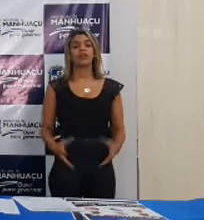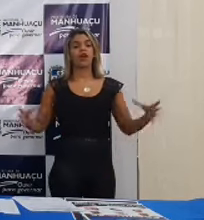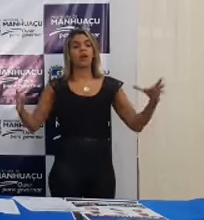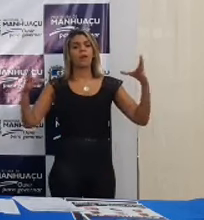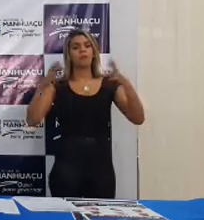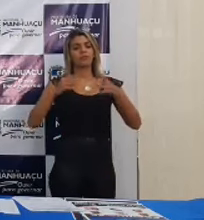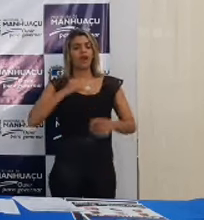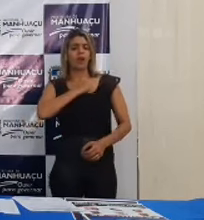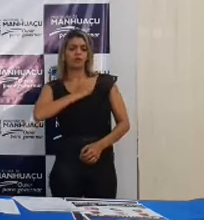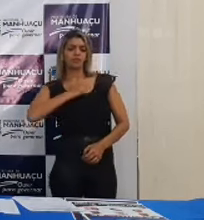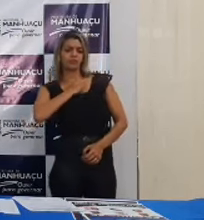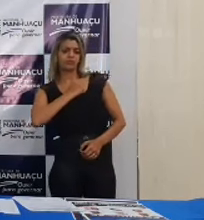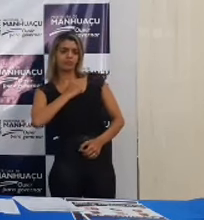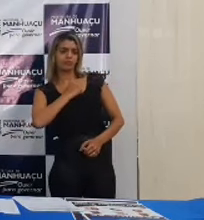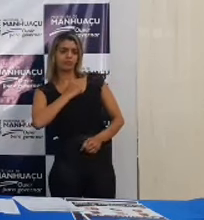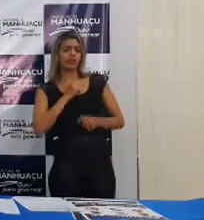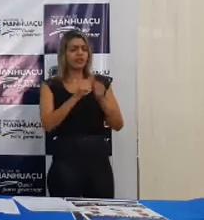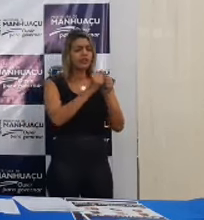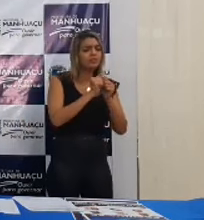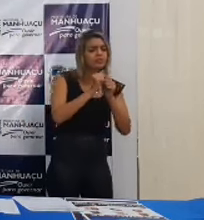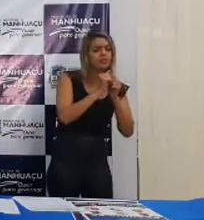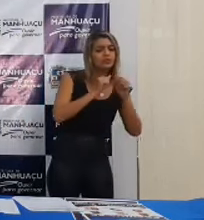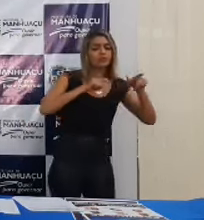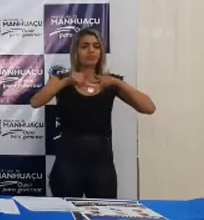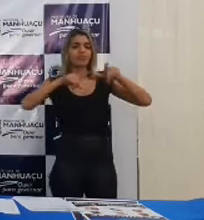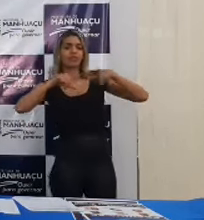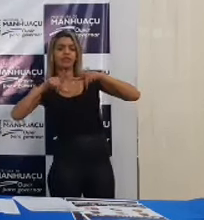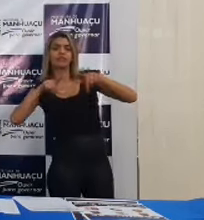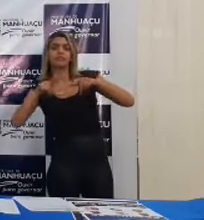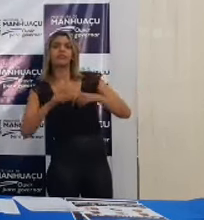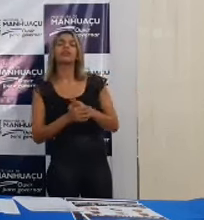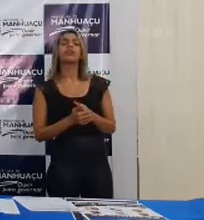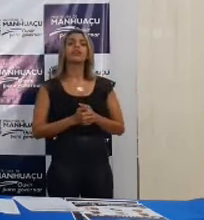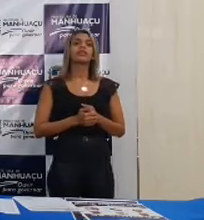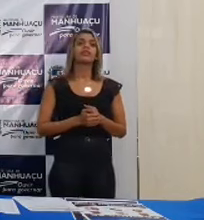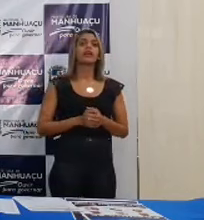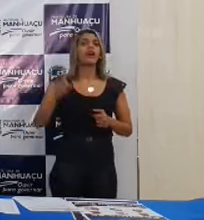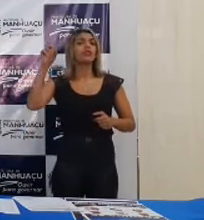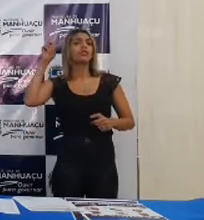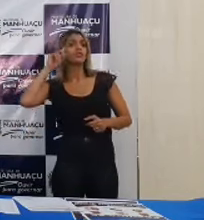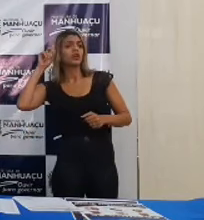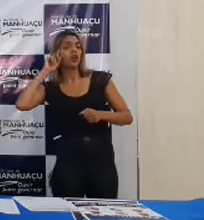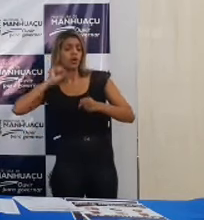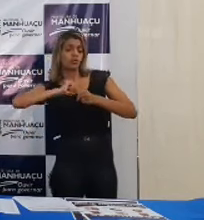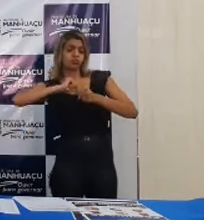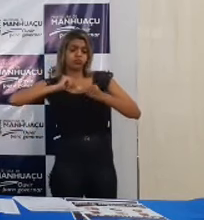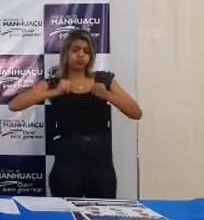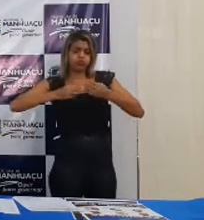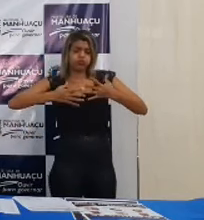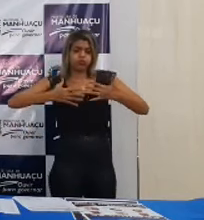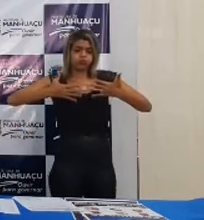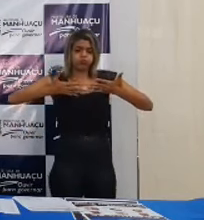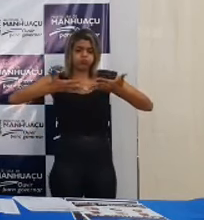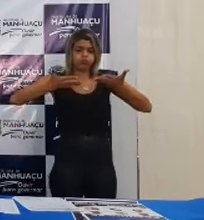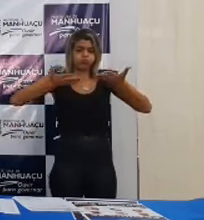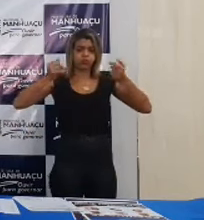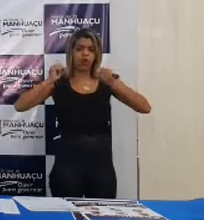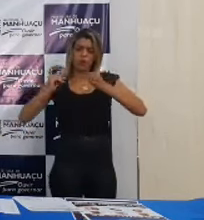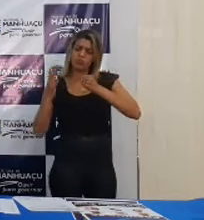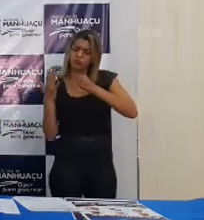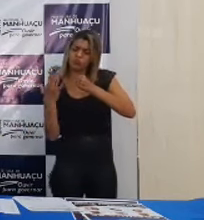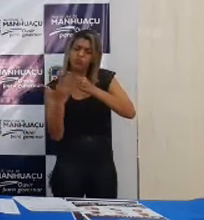essa situação da pandemia. E a gente sabe que, dia após dia, a gente tem tido aumento significativo aqui na cidade de Manhuaçu dos